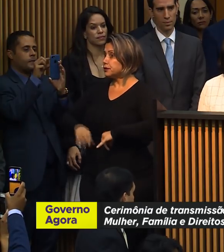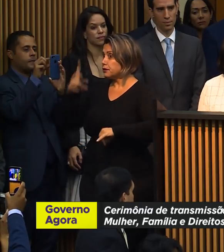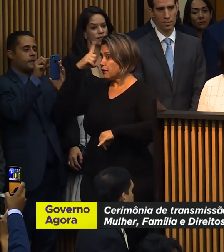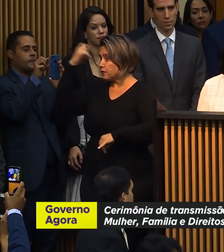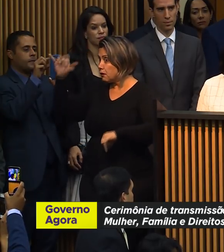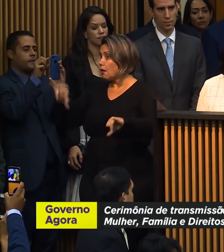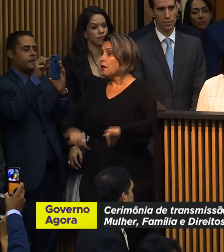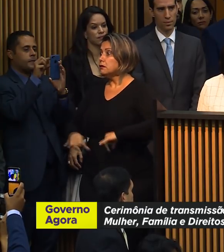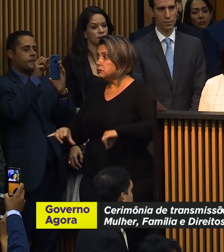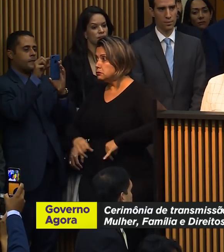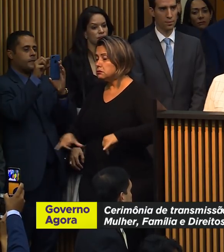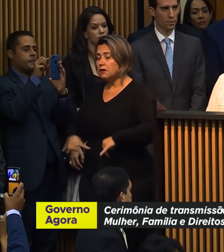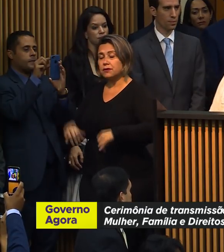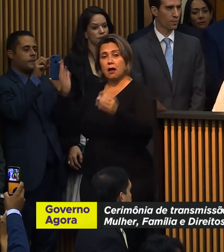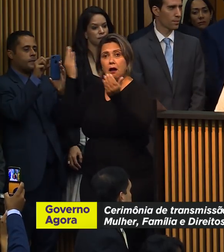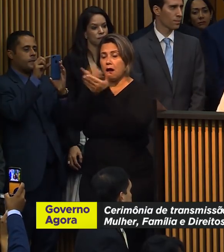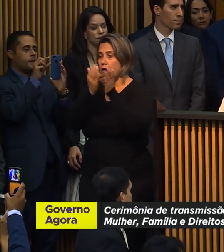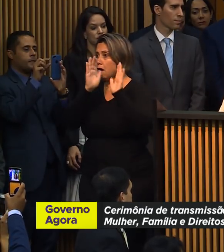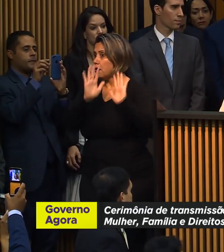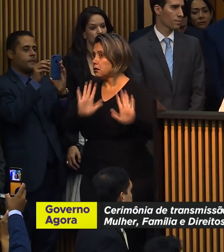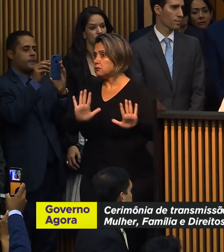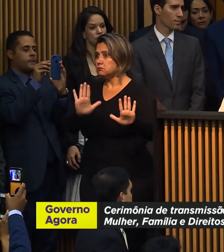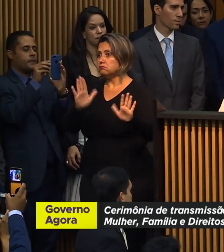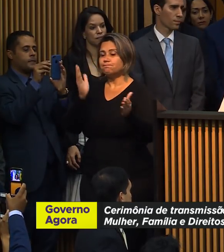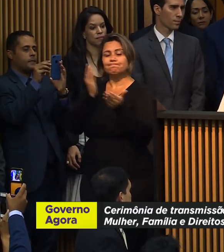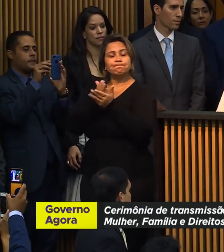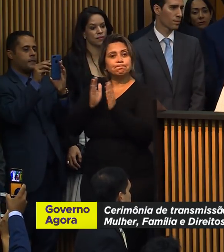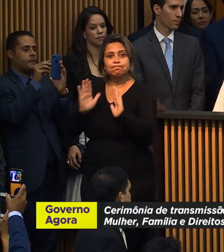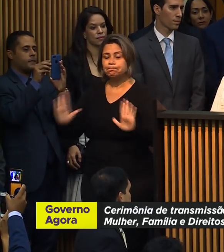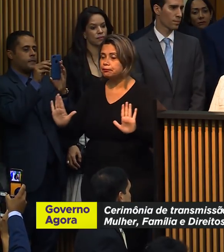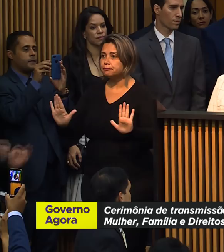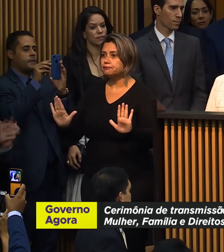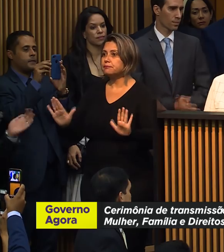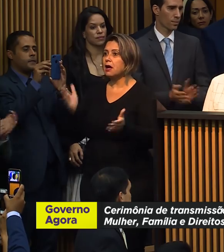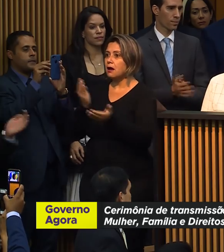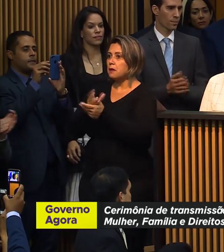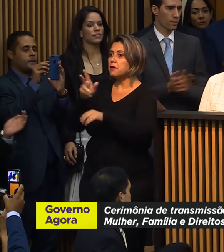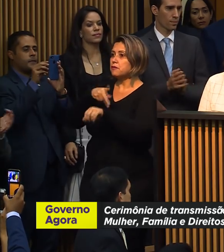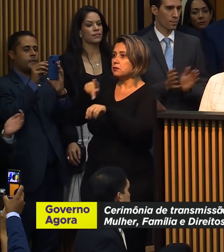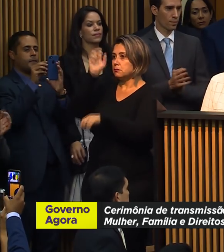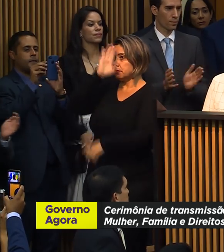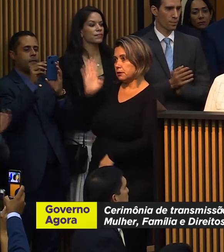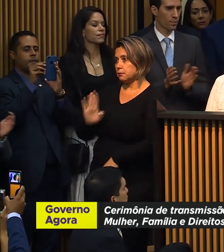Chega, basta. Chega de violência contra a mulher nessa nação.